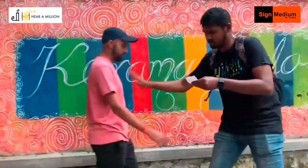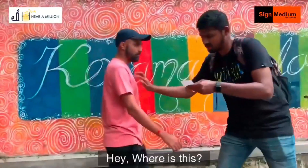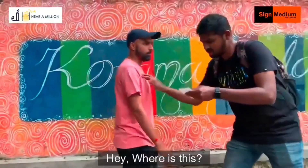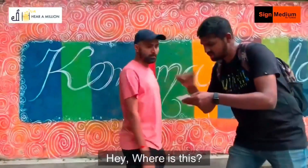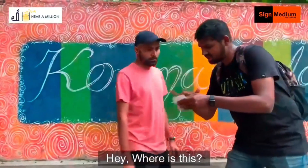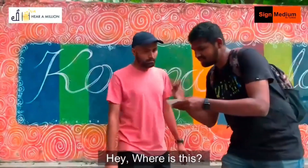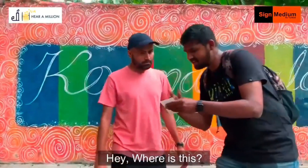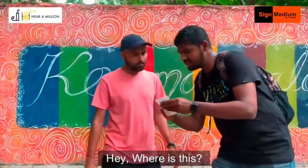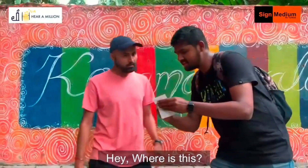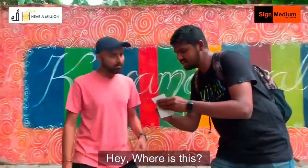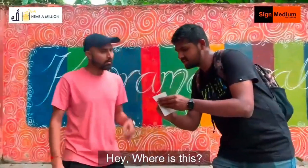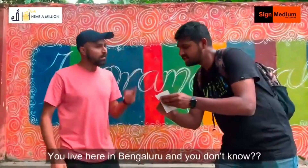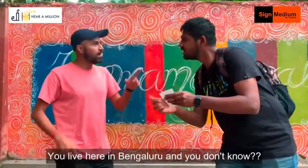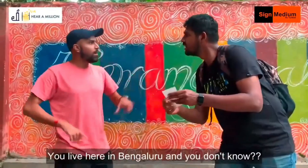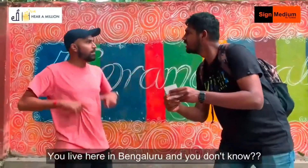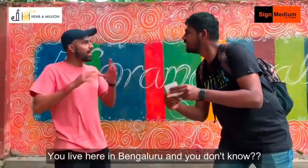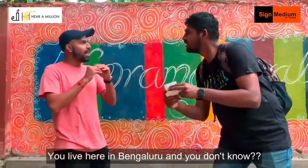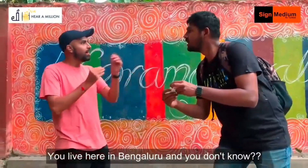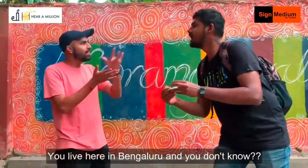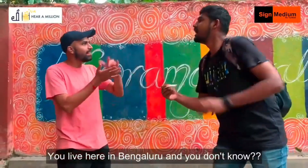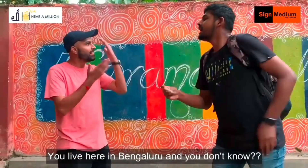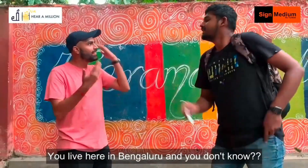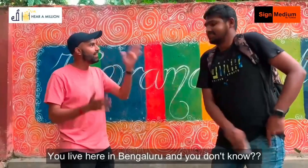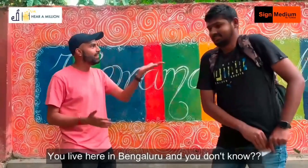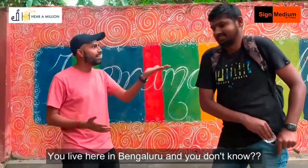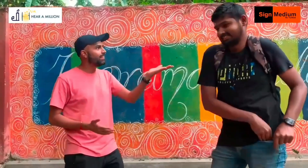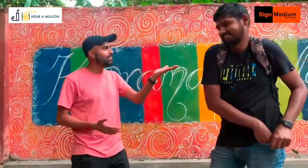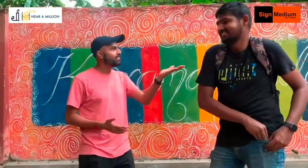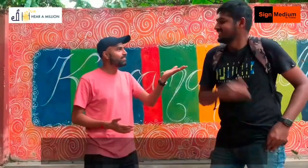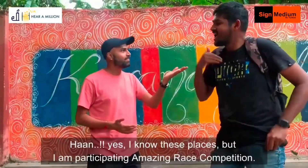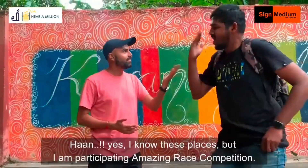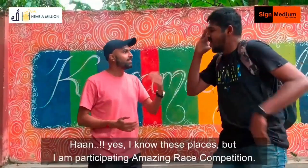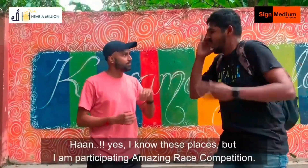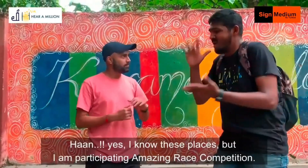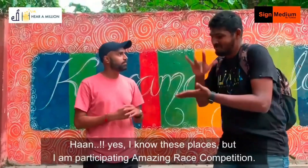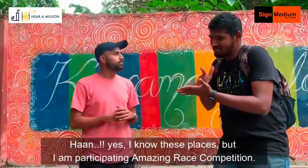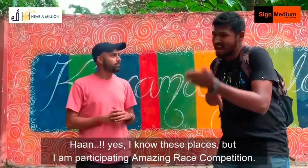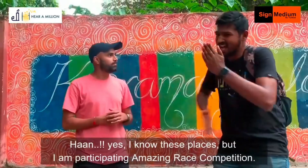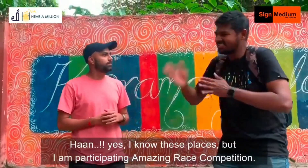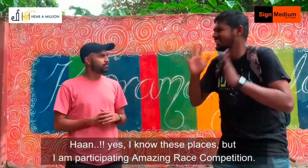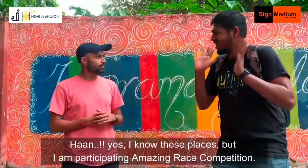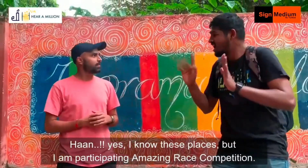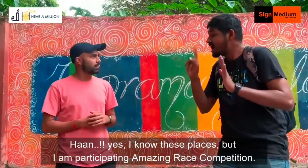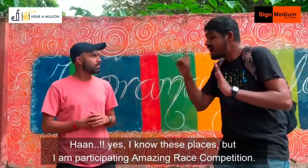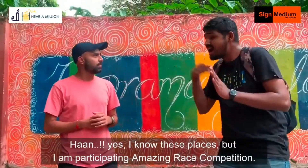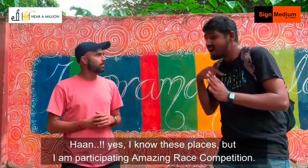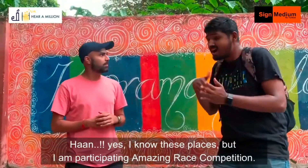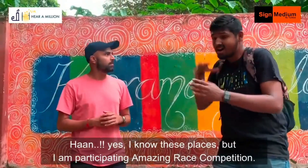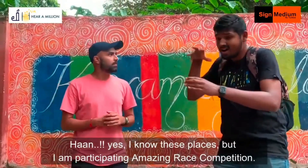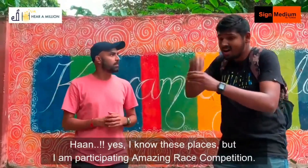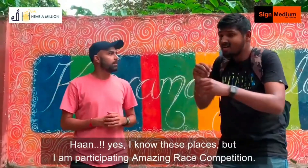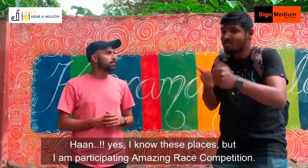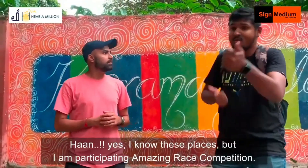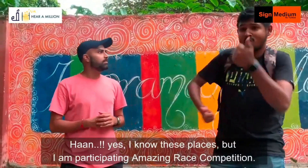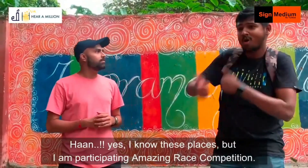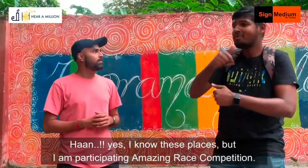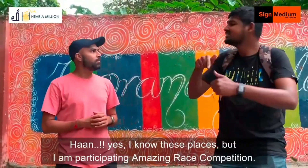अरे यह जगह कहां पर है तो मैंगलोर में रहते हो और तुम्हें इतना भी नहीं मालूम अरे मुझे जगाओ को मालूम है लेकिन मैं एक अमेजिंग रेस